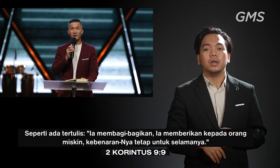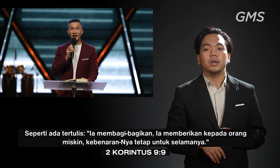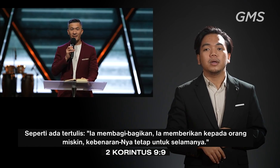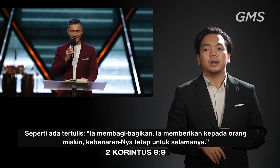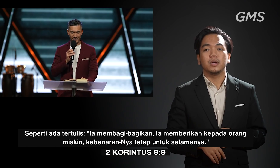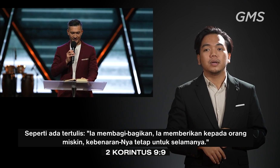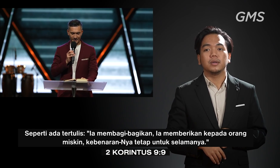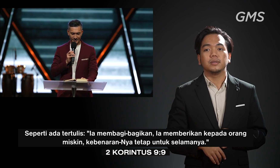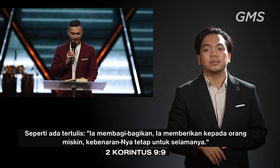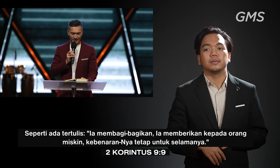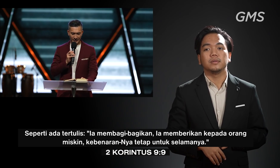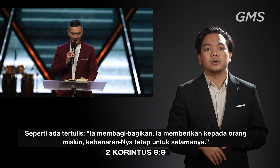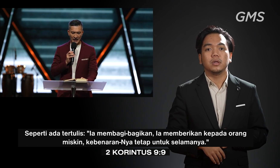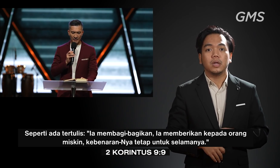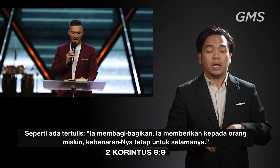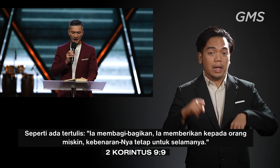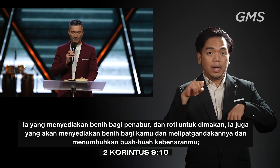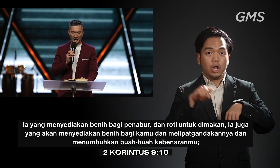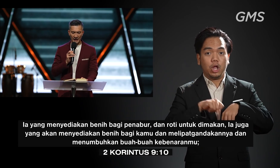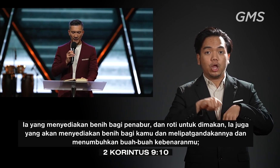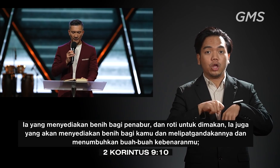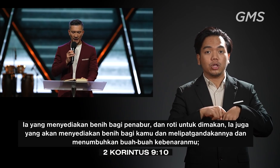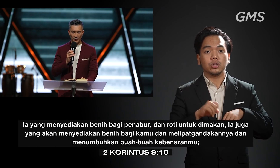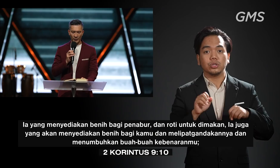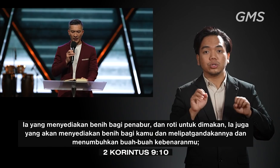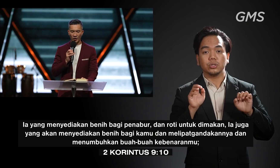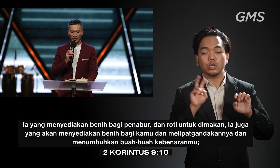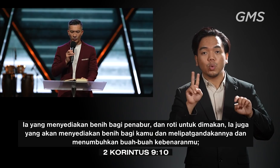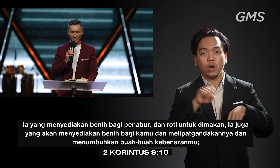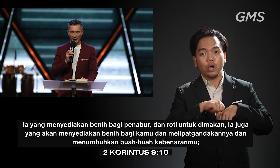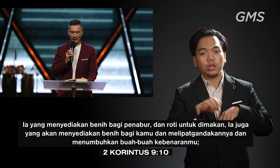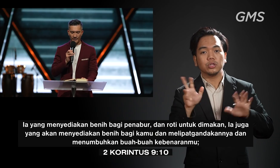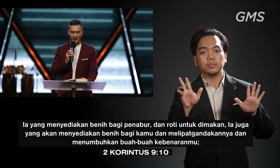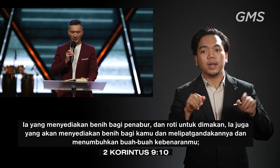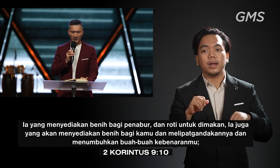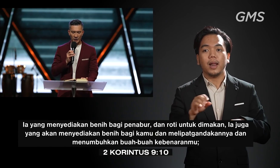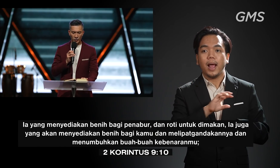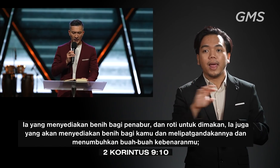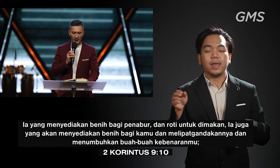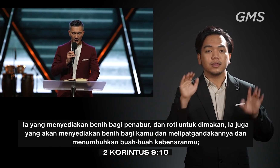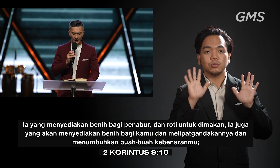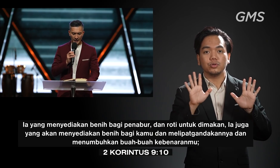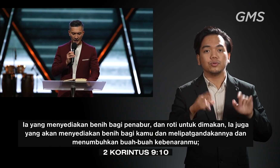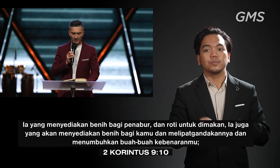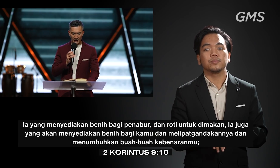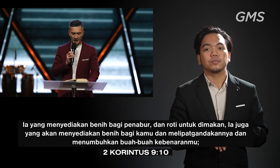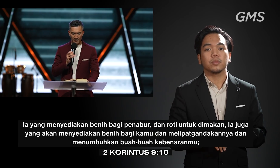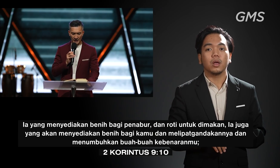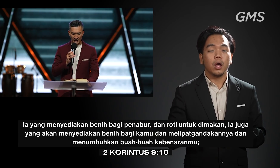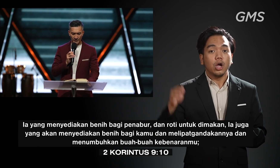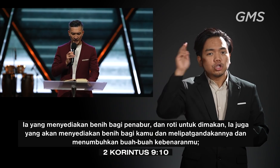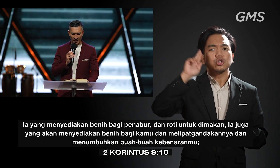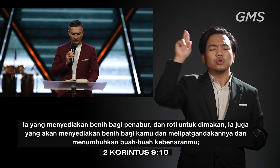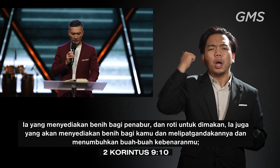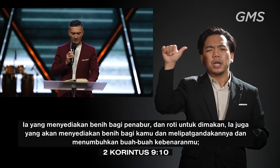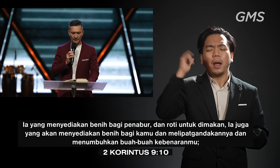tetap untuk selamanya. Ia yang menyediakan benih bagi penabur dan roti untuk dimakan, ia juga yang akan menyediakan